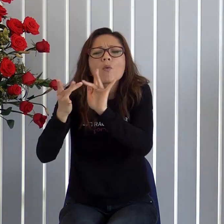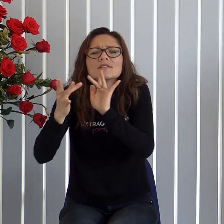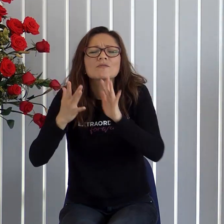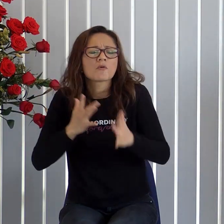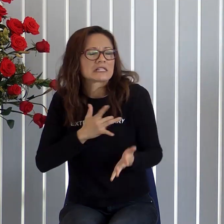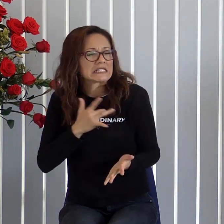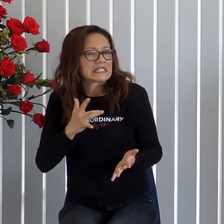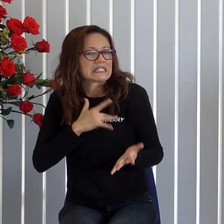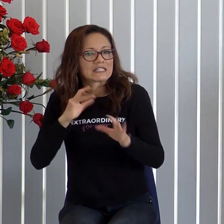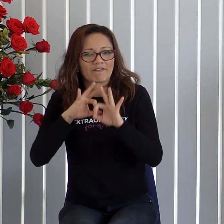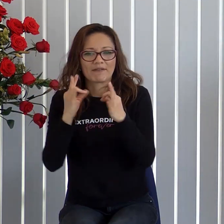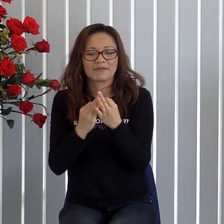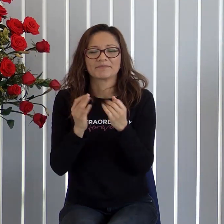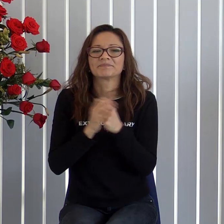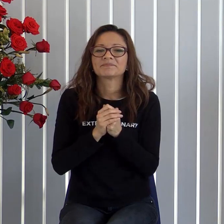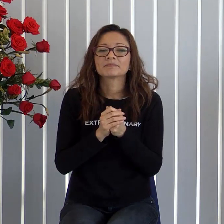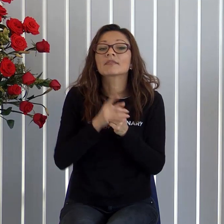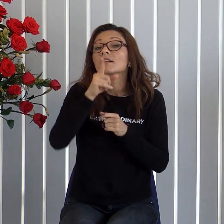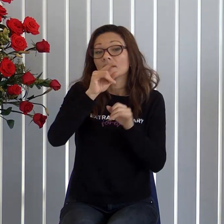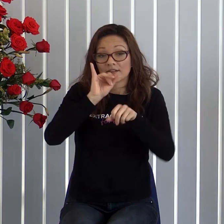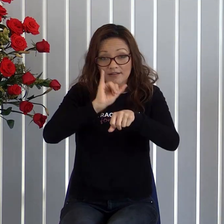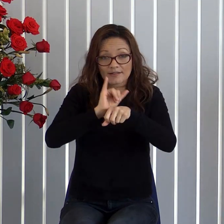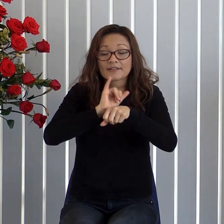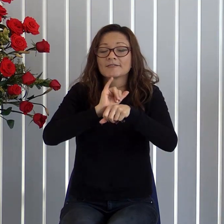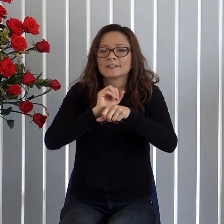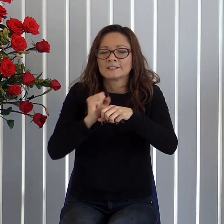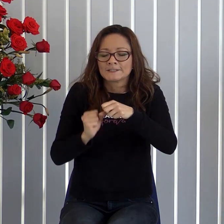la iglesia sostuvo la fe